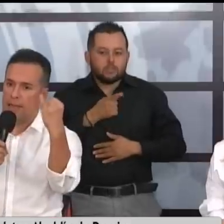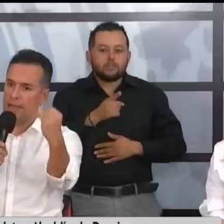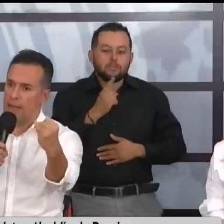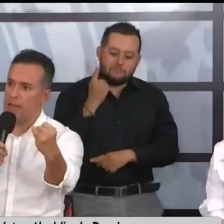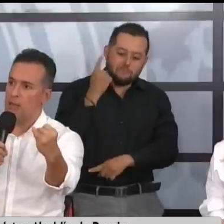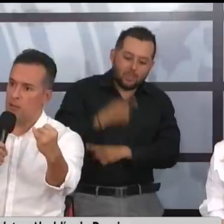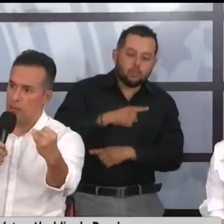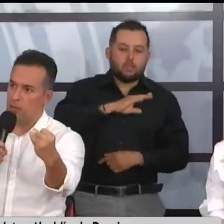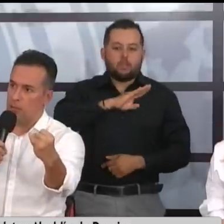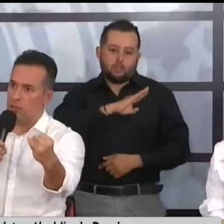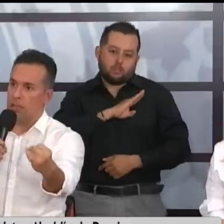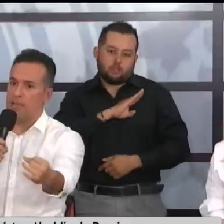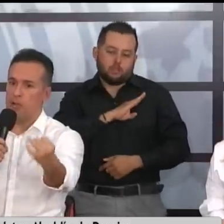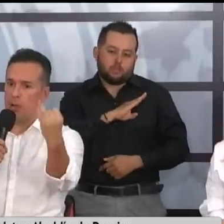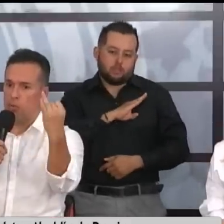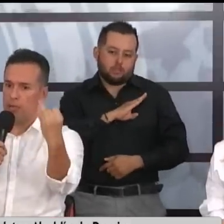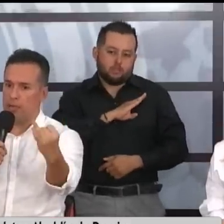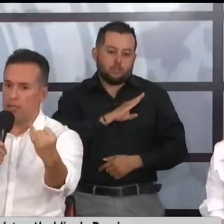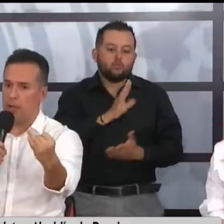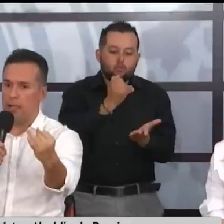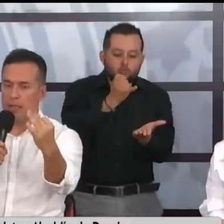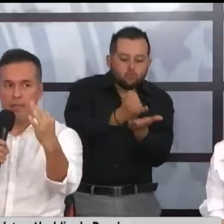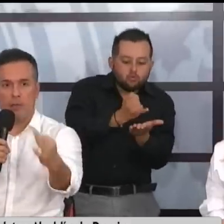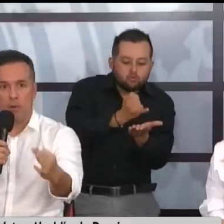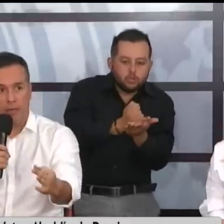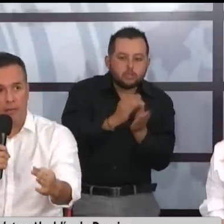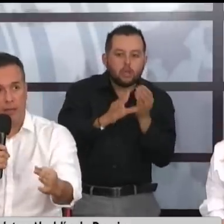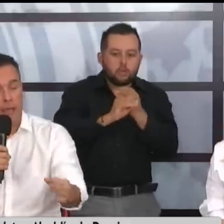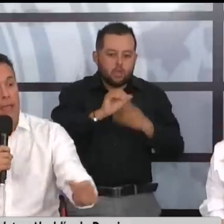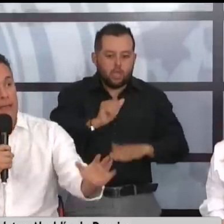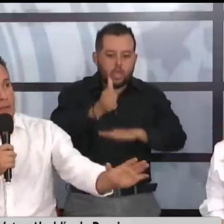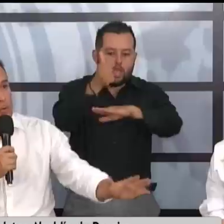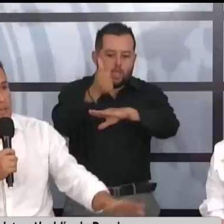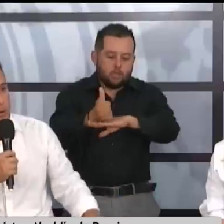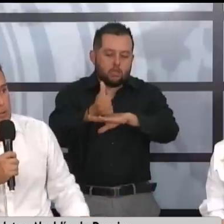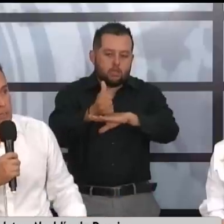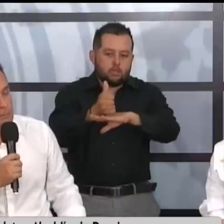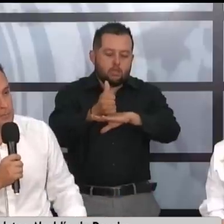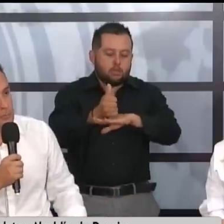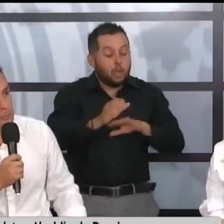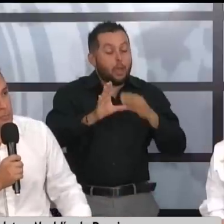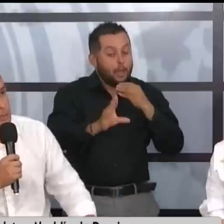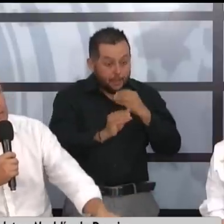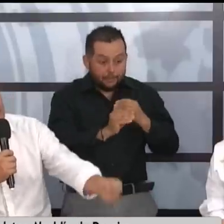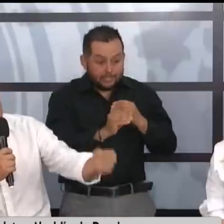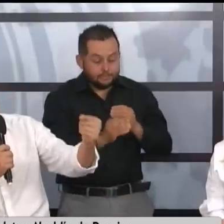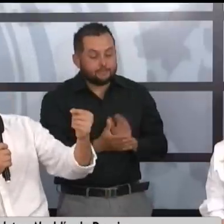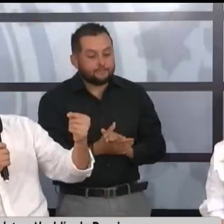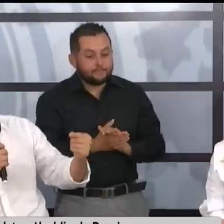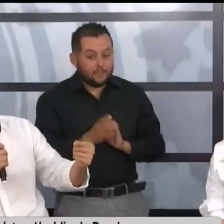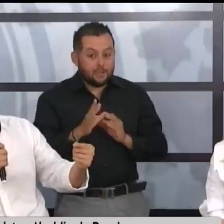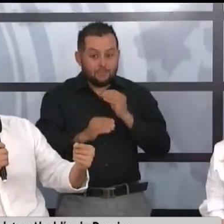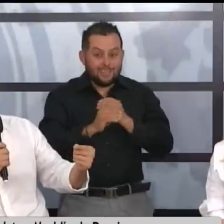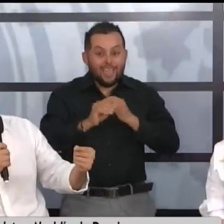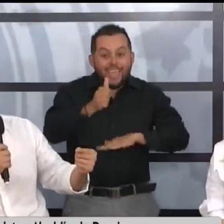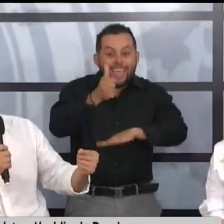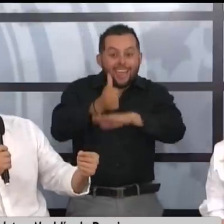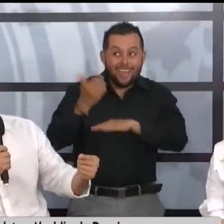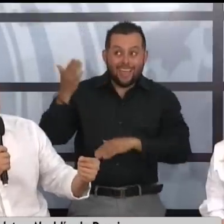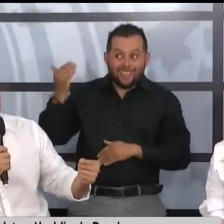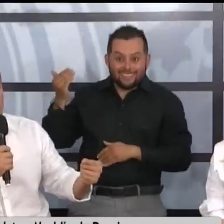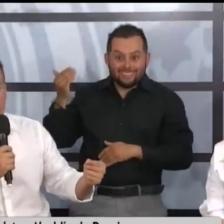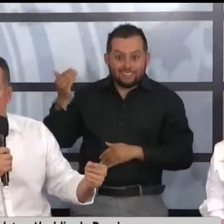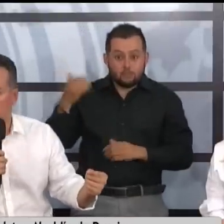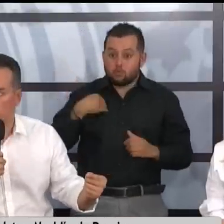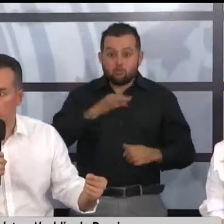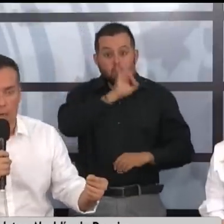el alcalde, que allí hay una junta directiva y que allí hay un gerente. Entre otras cosas, el gerente anterior